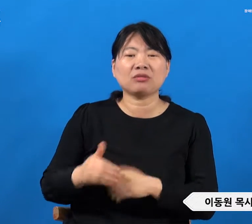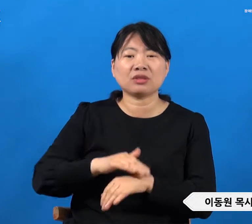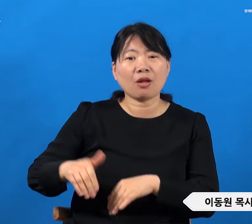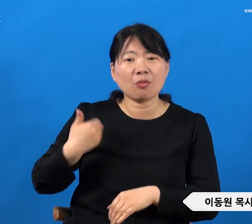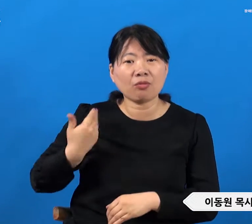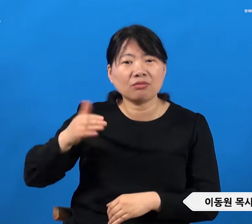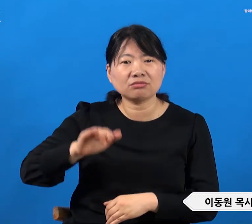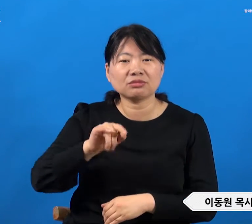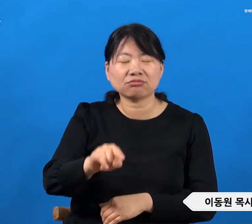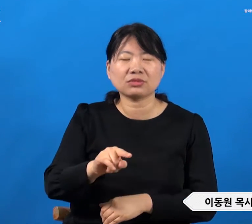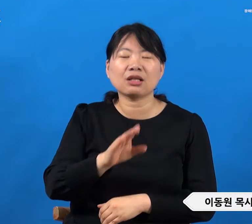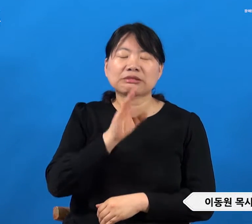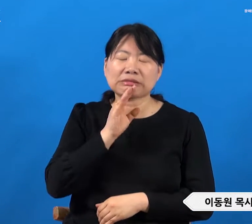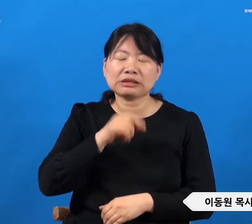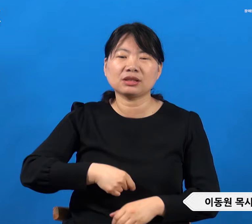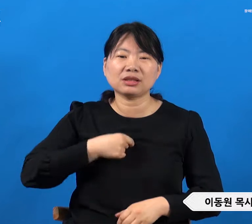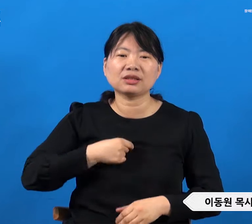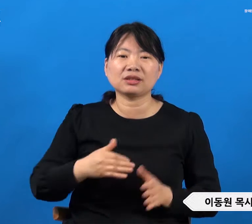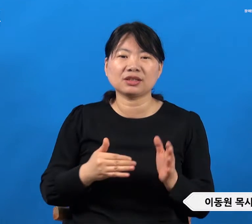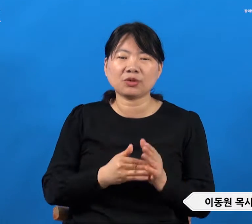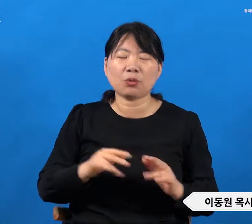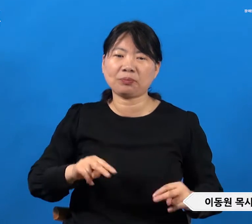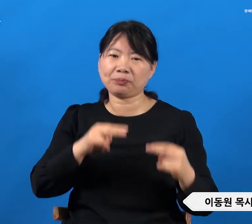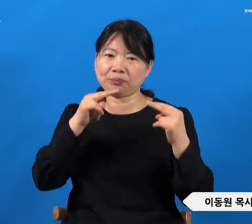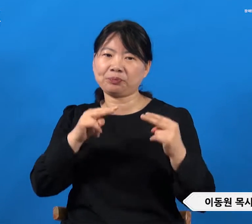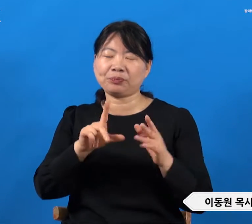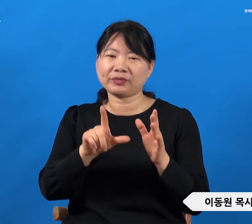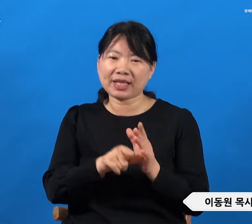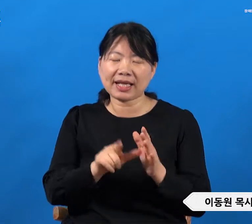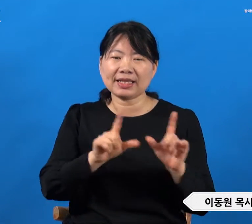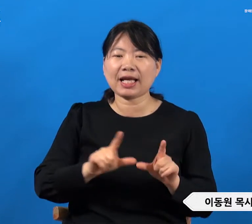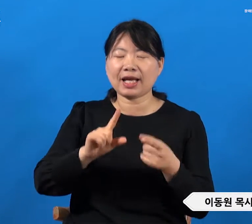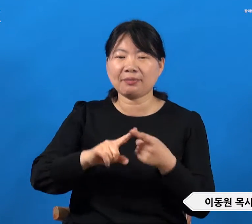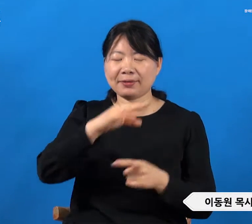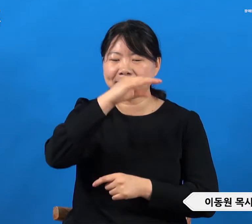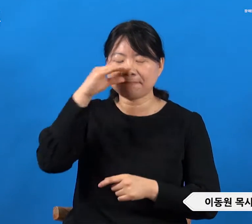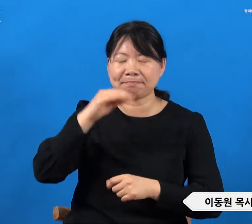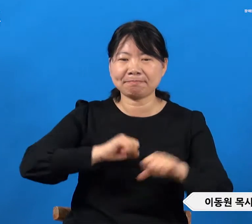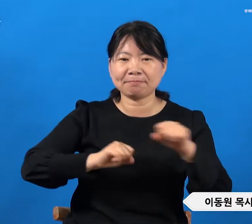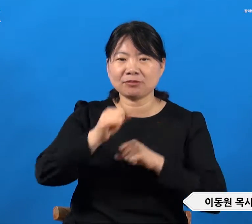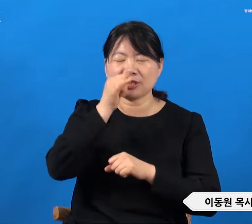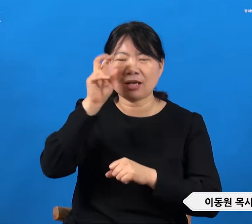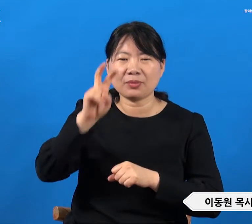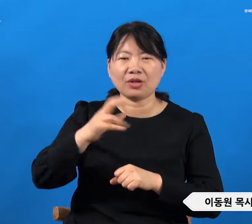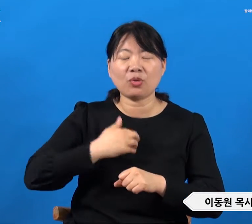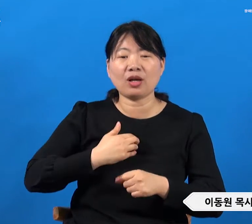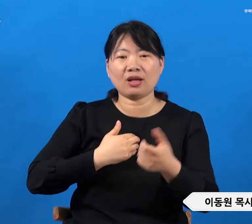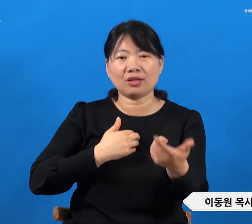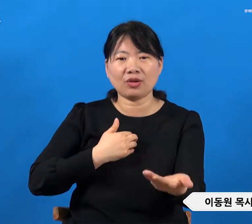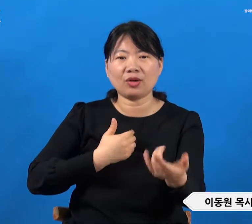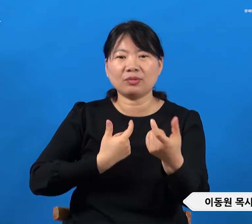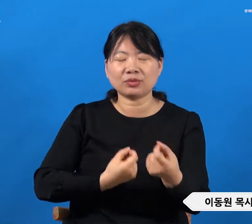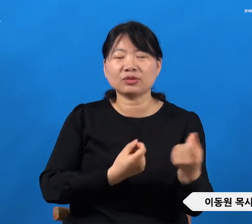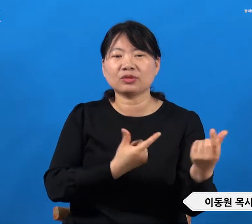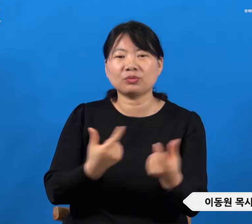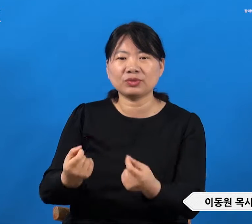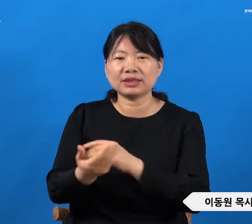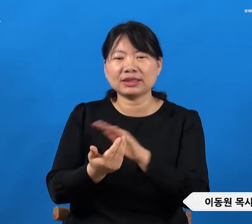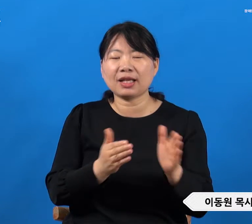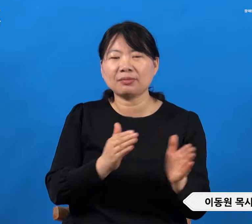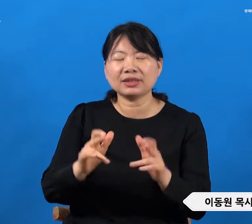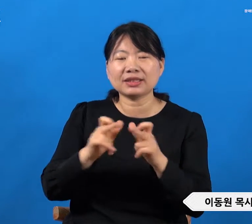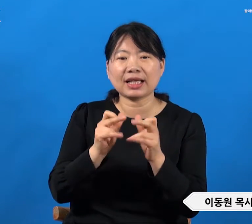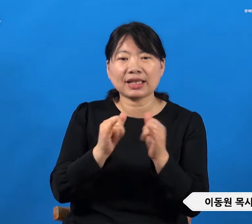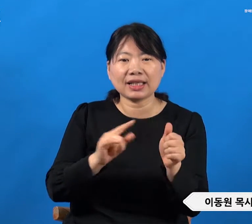말씀이지만 그것은 진실이고 진실을 대면할 때 우리는 삶에 진지할 수가 있습니다. 여러분과 저는 우리 모두